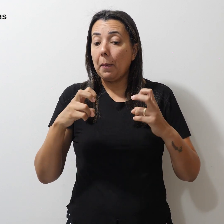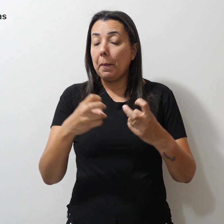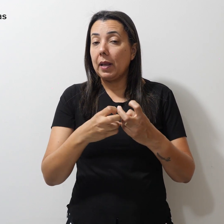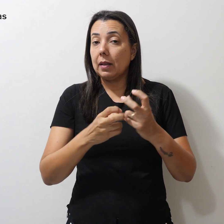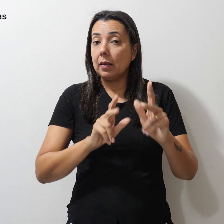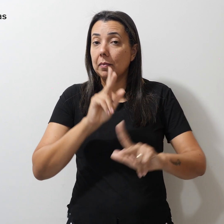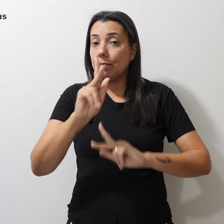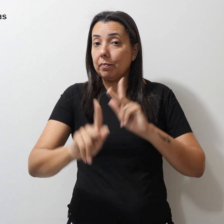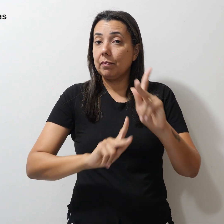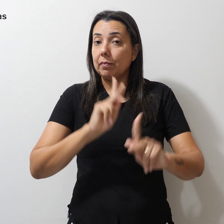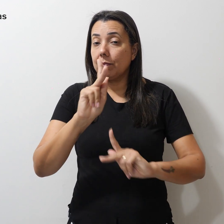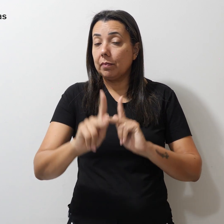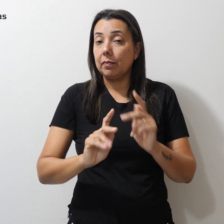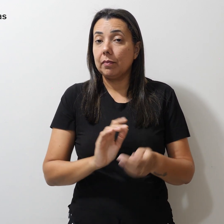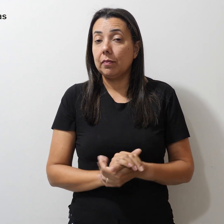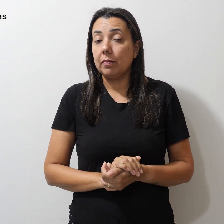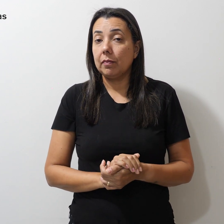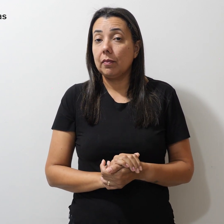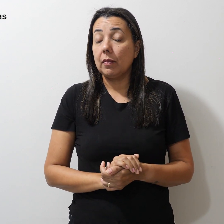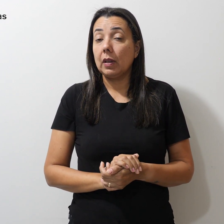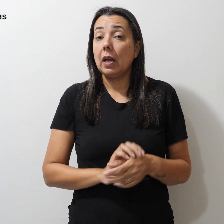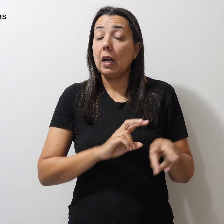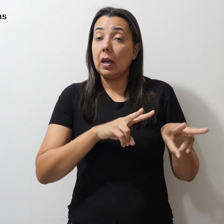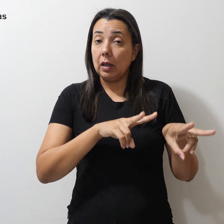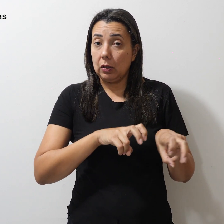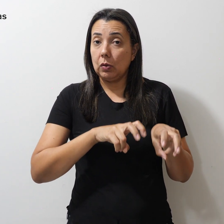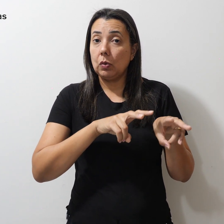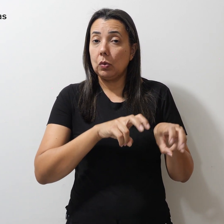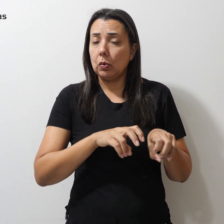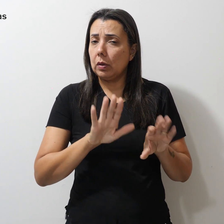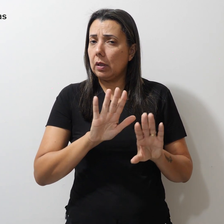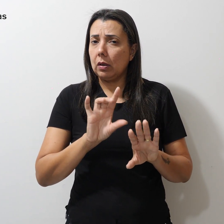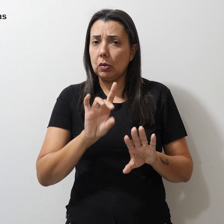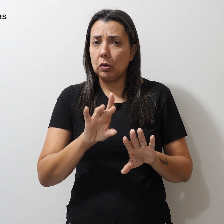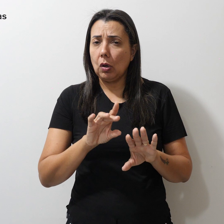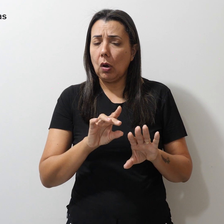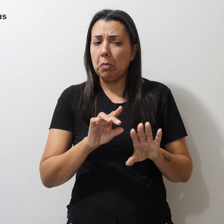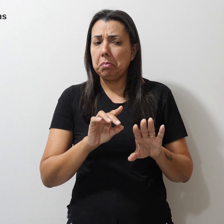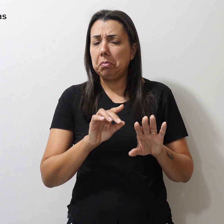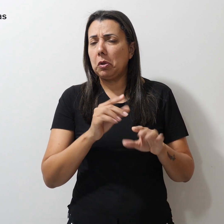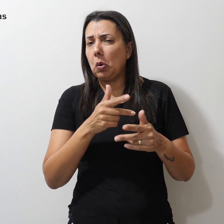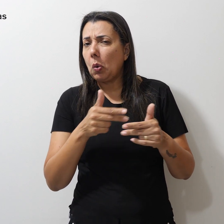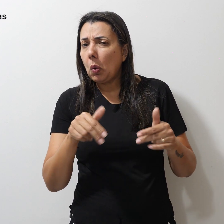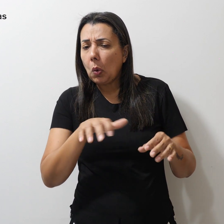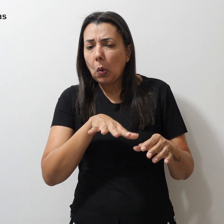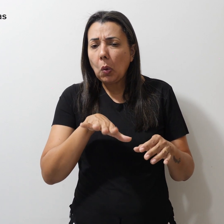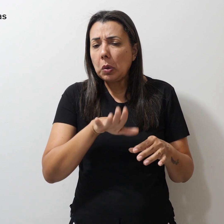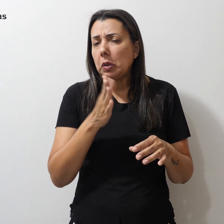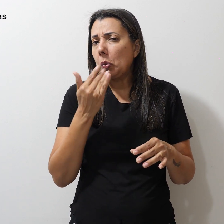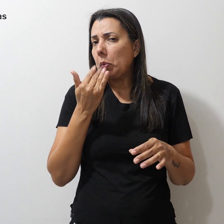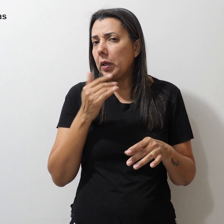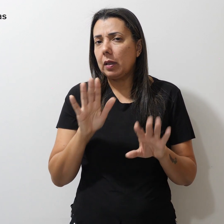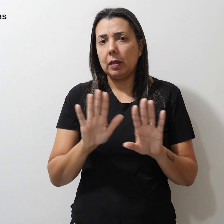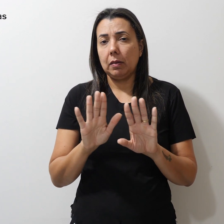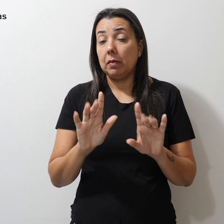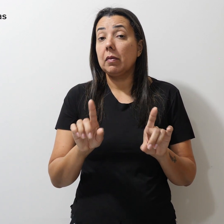população. A agricultura não se restringe ao setor alimentício e também